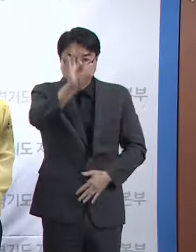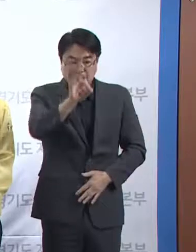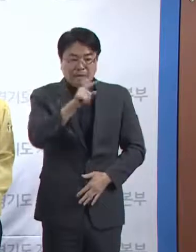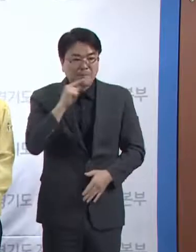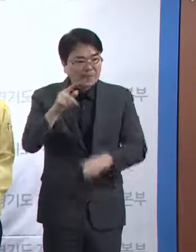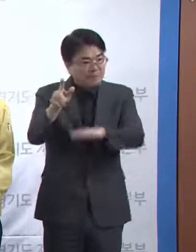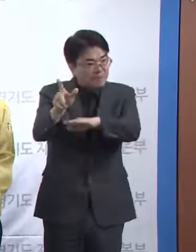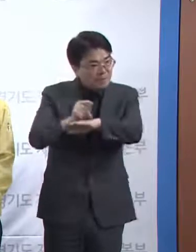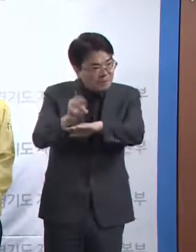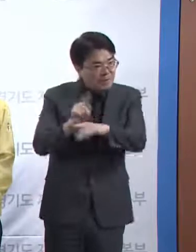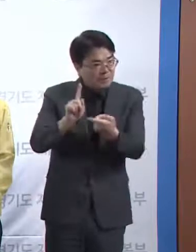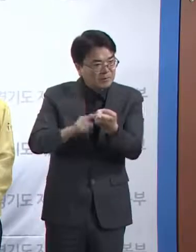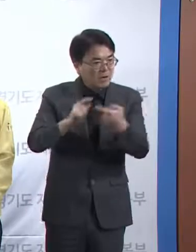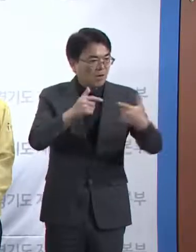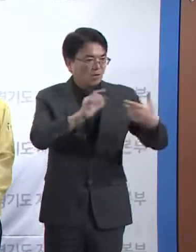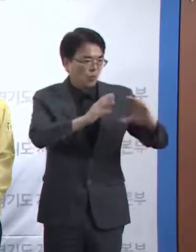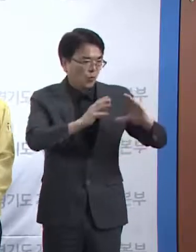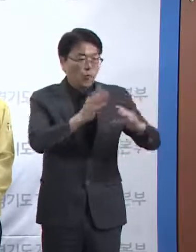있다고 말씀하셨습니다.